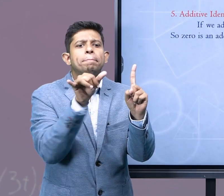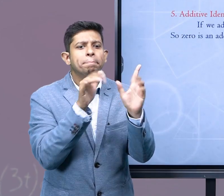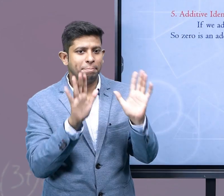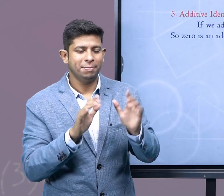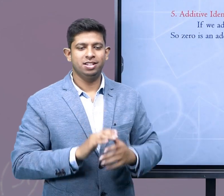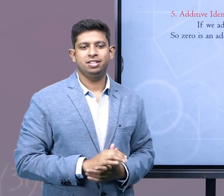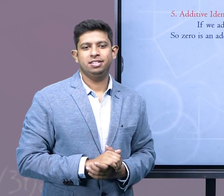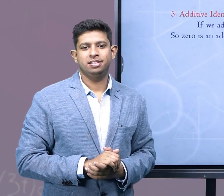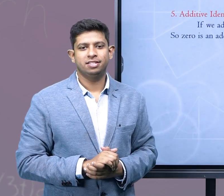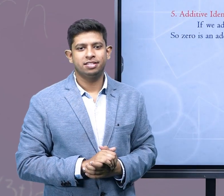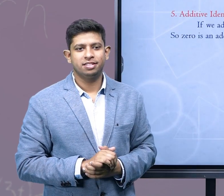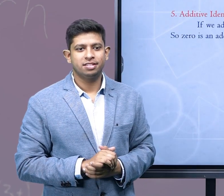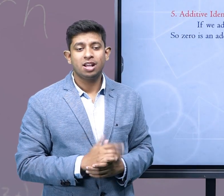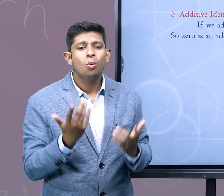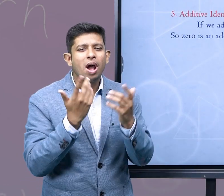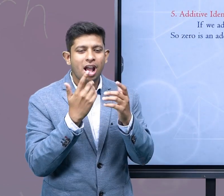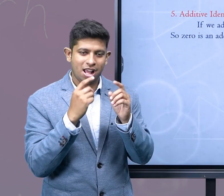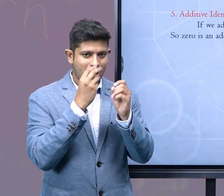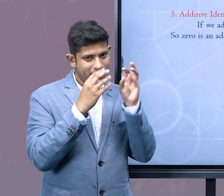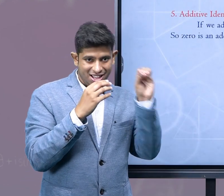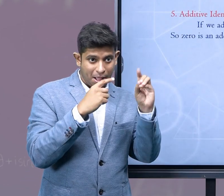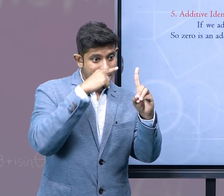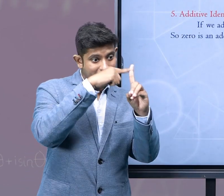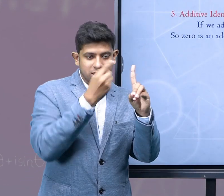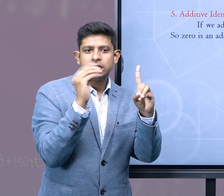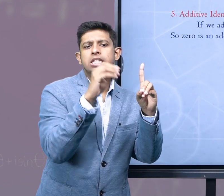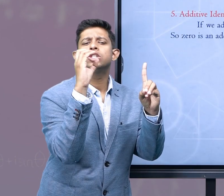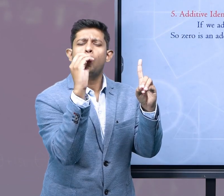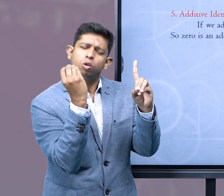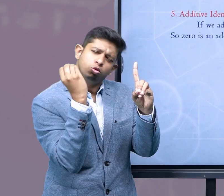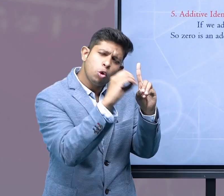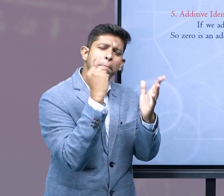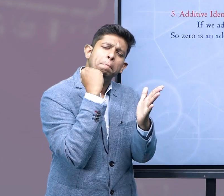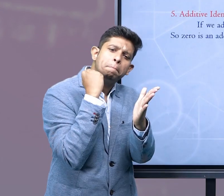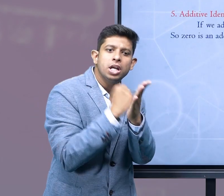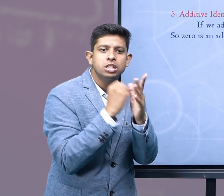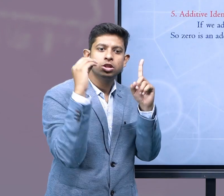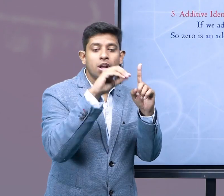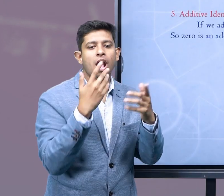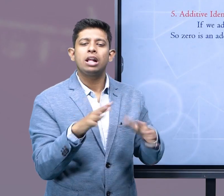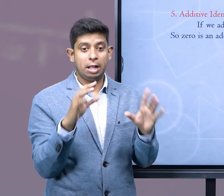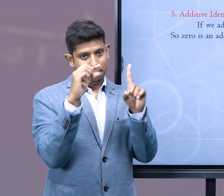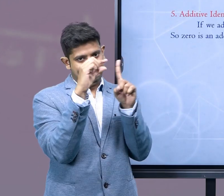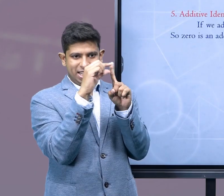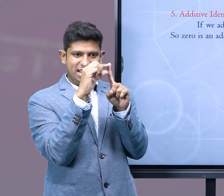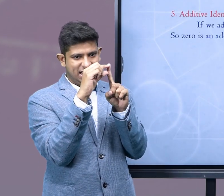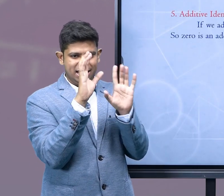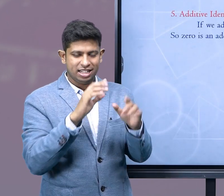है। इसलिए शून्य पूर्णांकों के लिए योज्य तत्समक है। किसी भी पूर्णांक p के लिए p